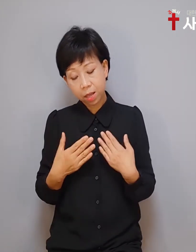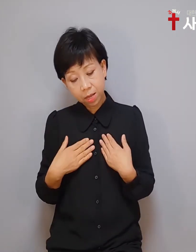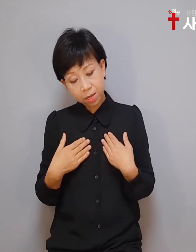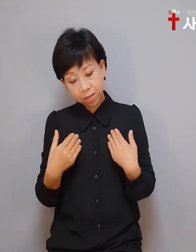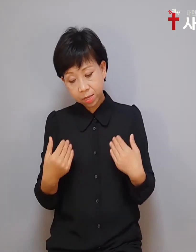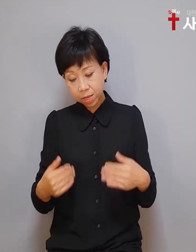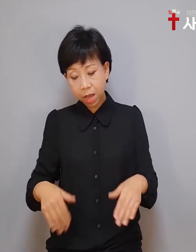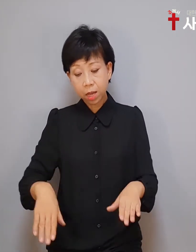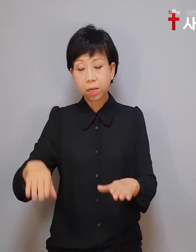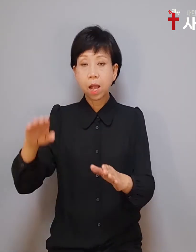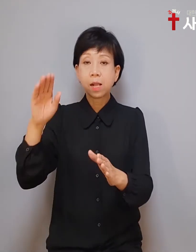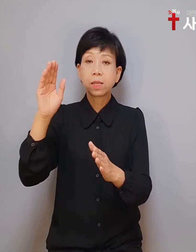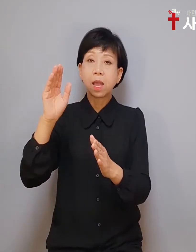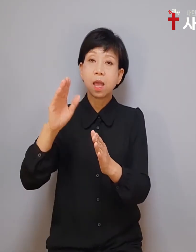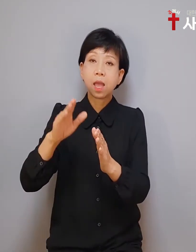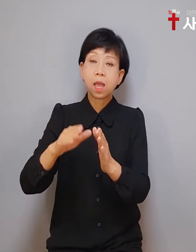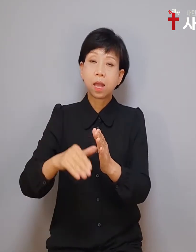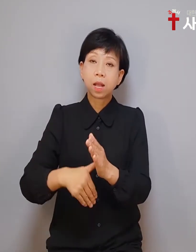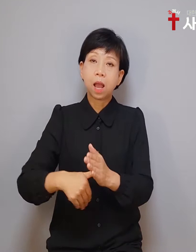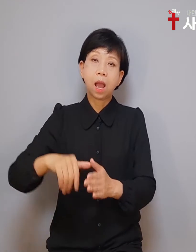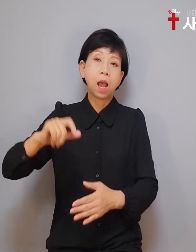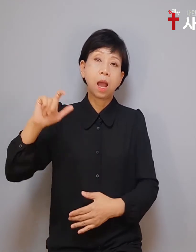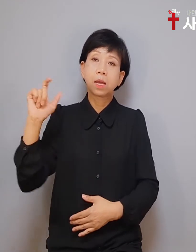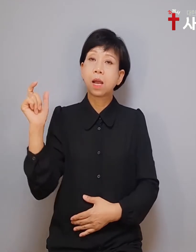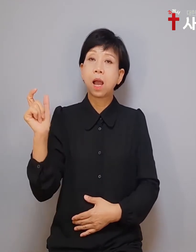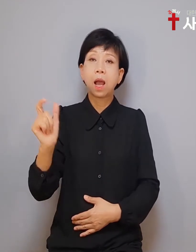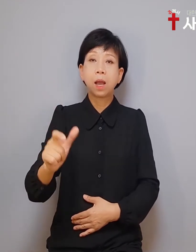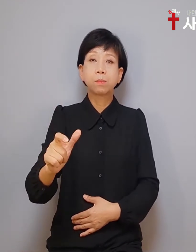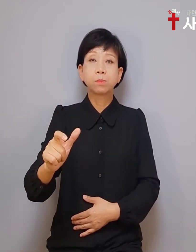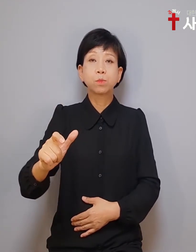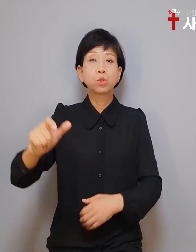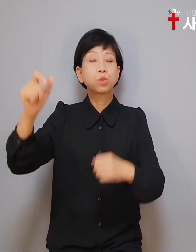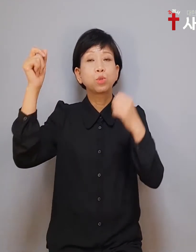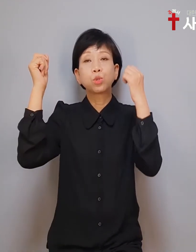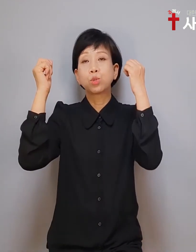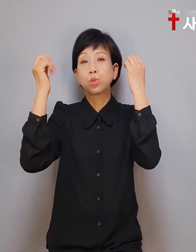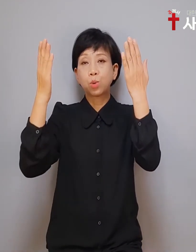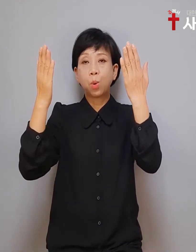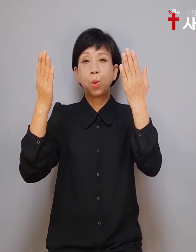내가 약할 때 강함